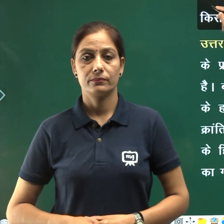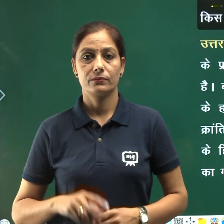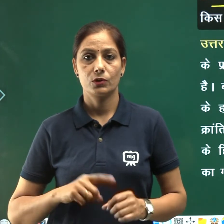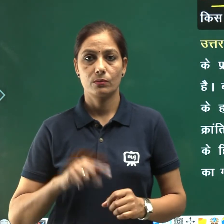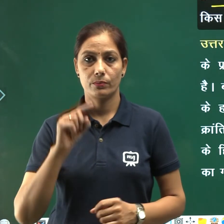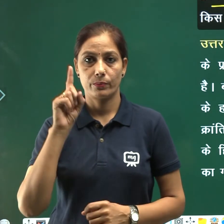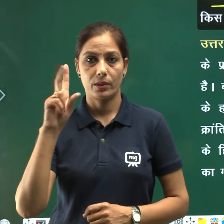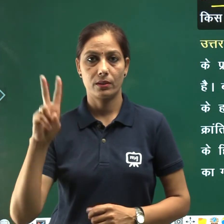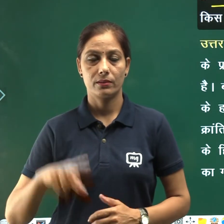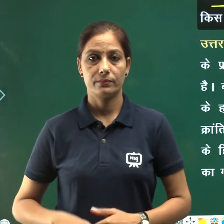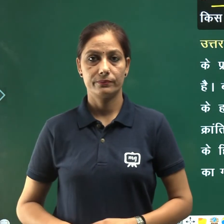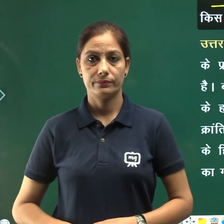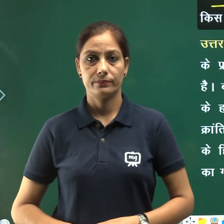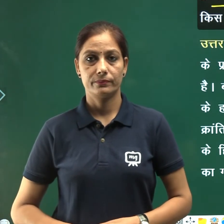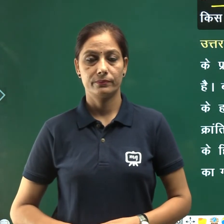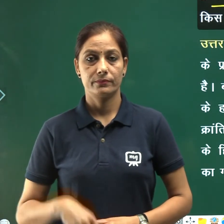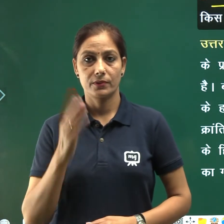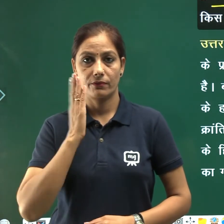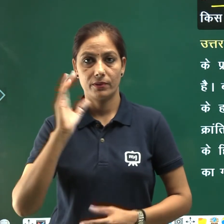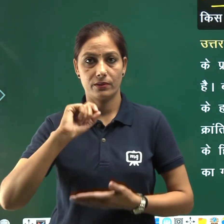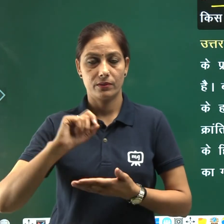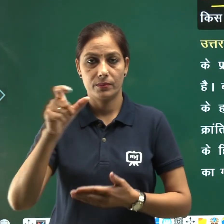प्रश्न 12, कवि